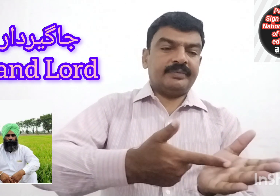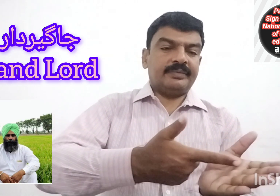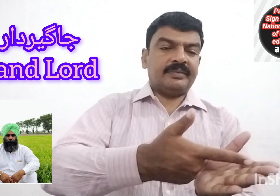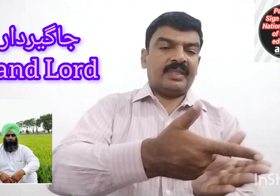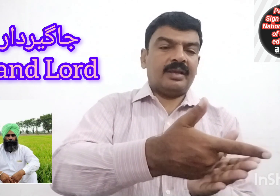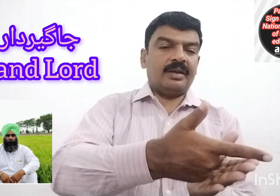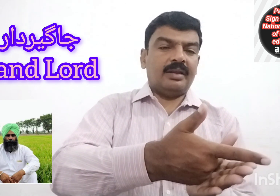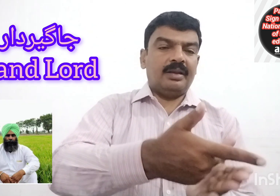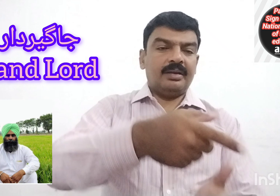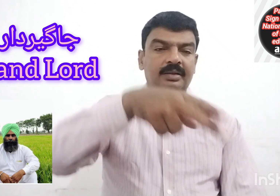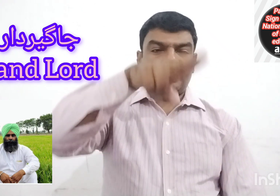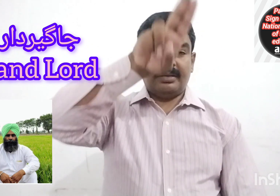हल